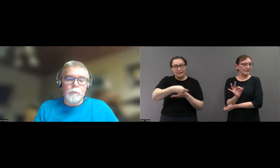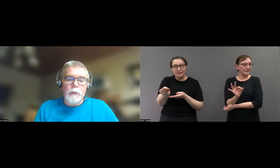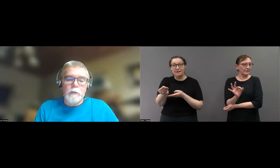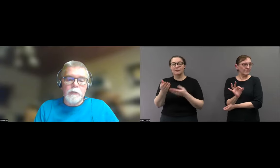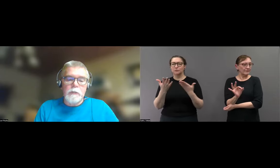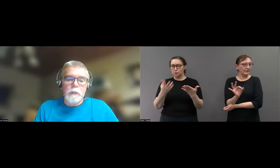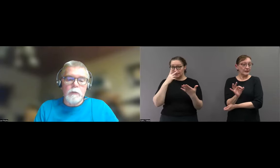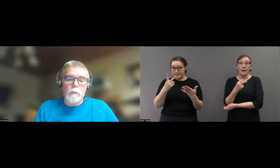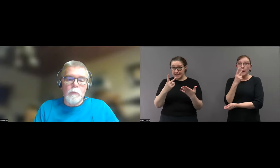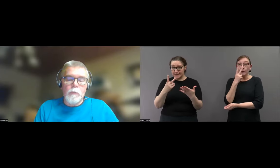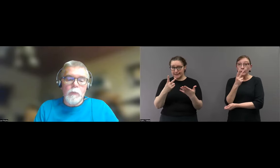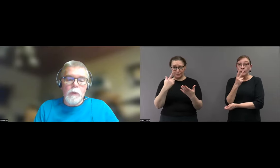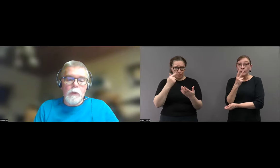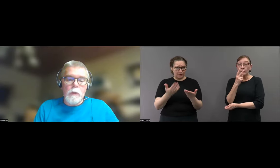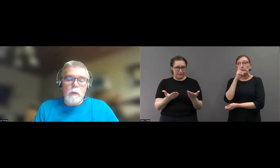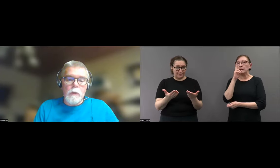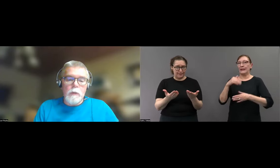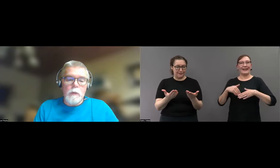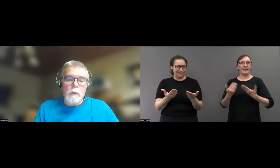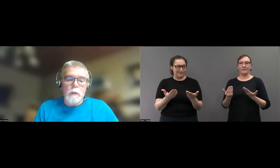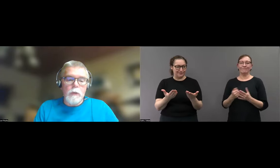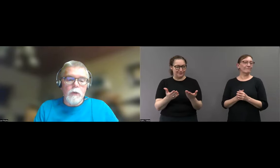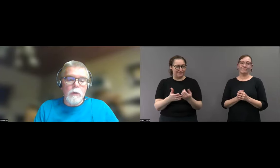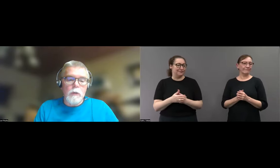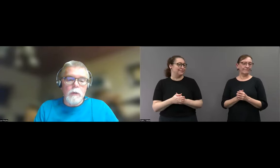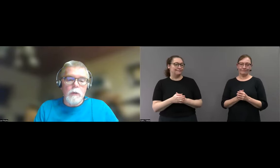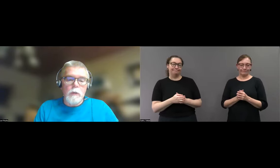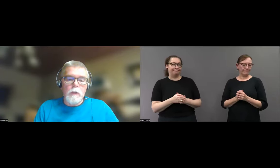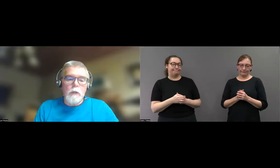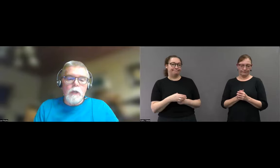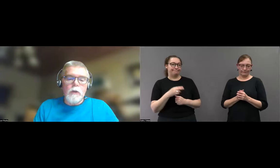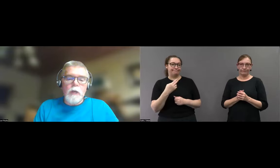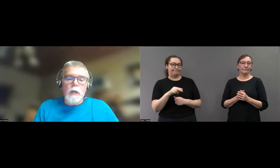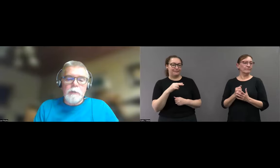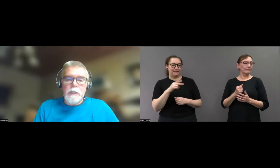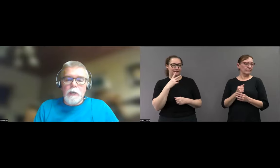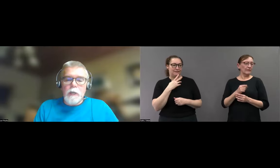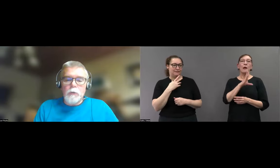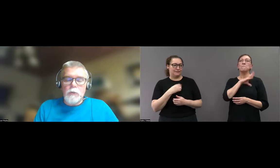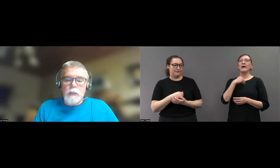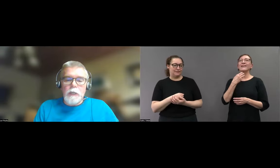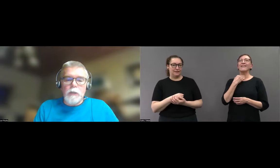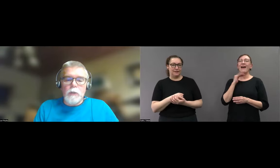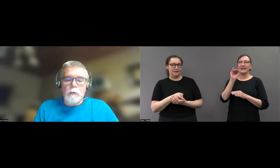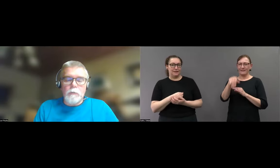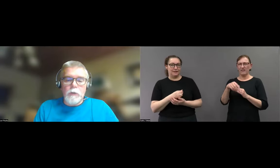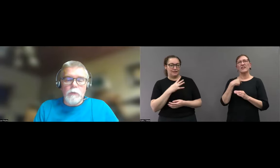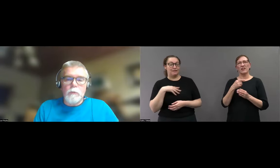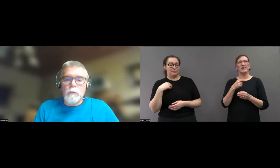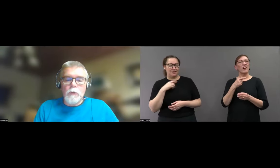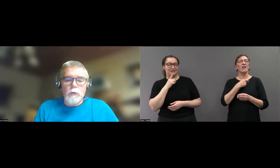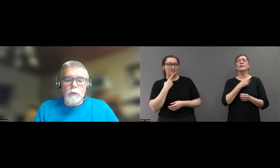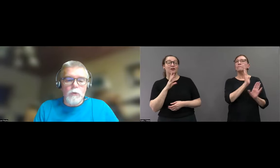Näkyykö? Ei vissiin näy. Ei näy. Me voidaan Joo. Täältä jakaa näyttö. No jaappa sinä näyttö sieltä, niin